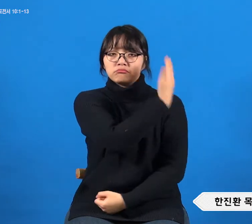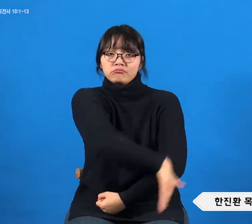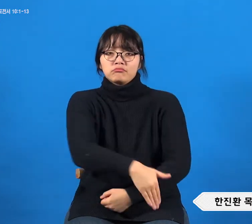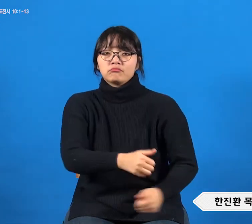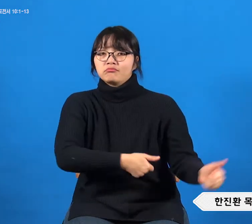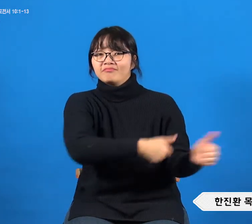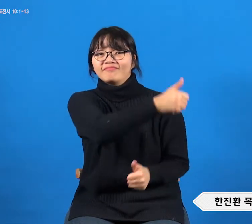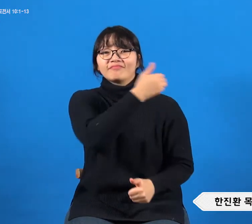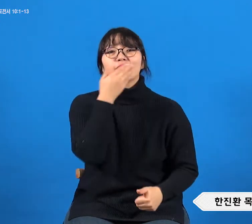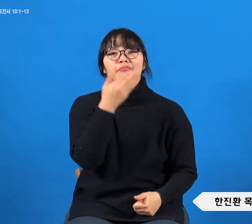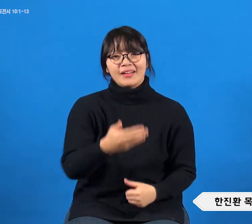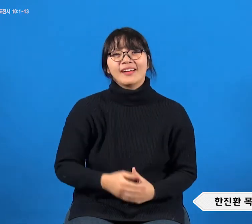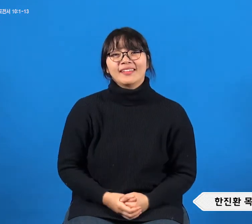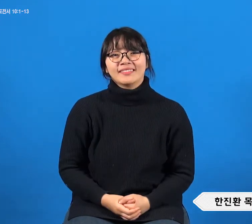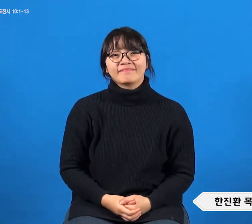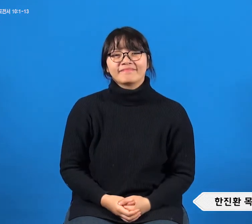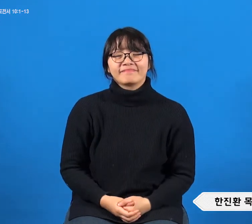쳐서 물러갈 것입니다.